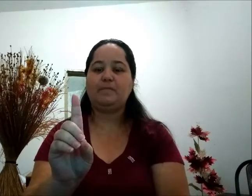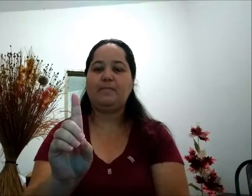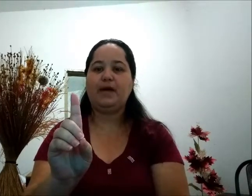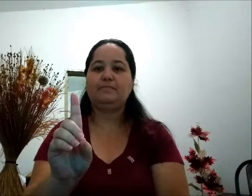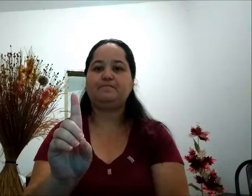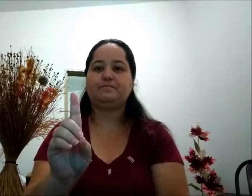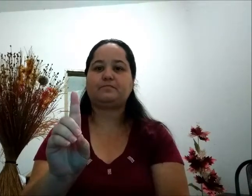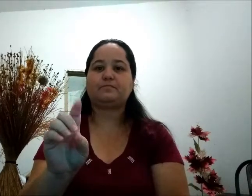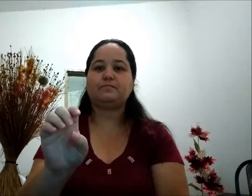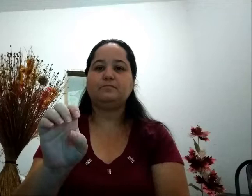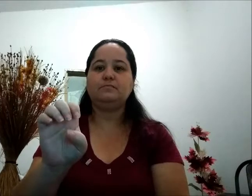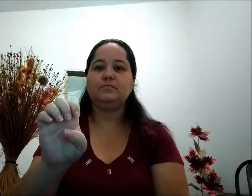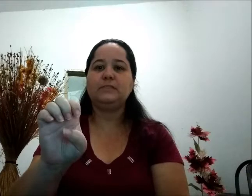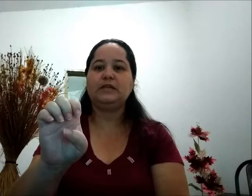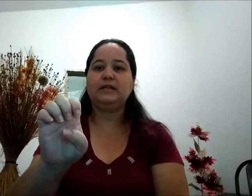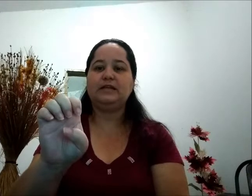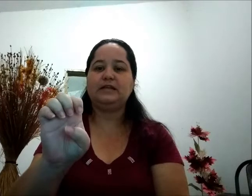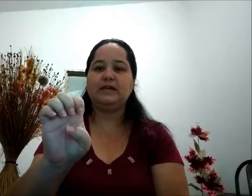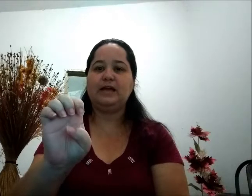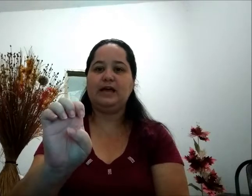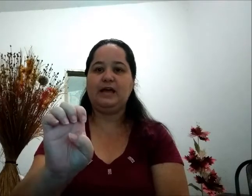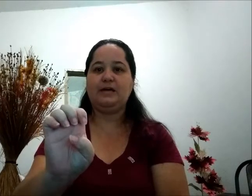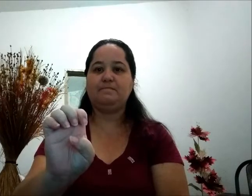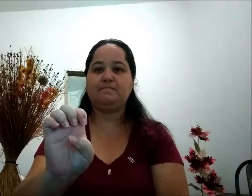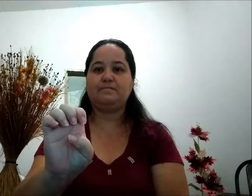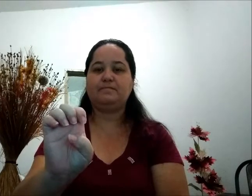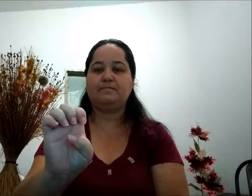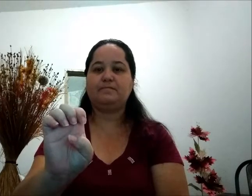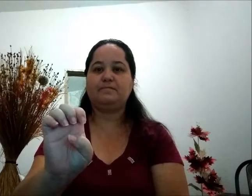pé. Letra E,